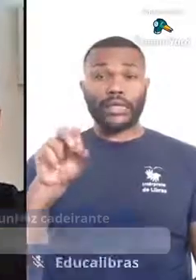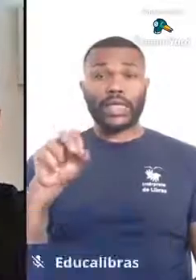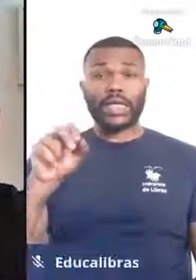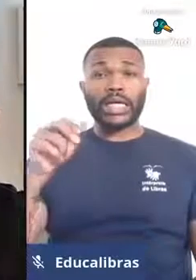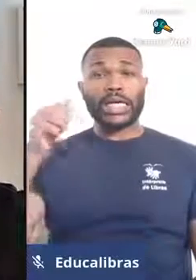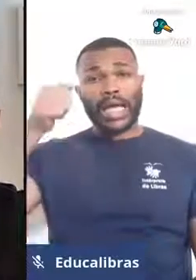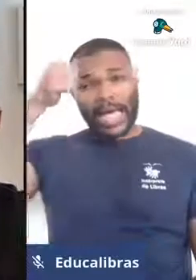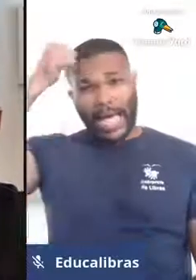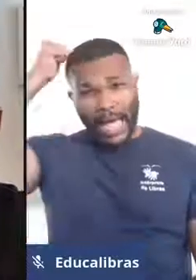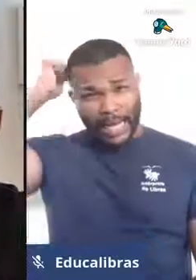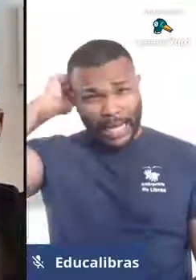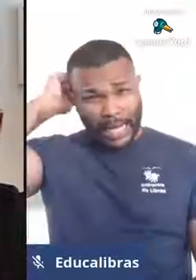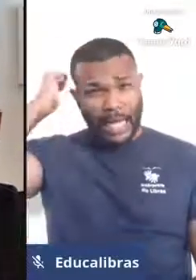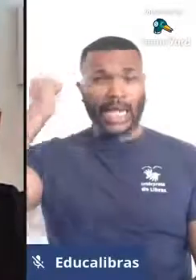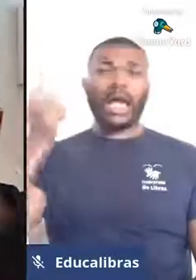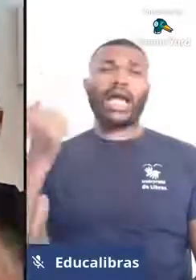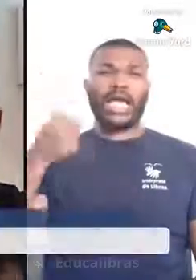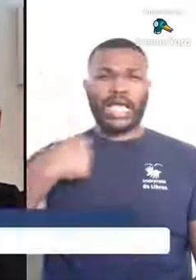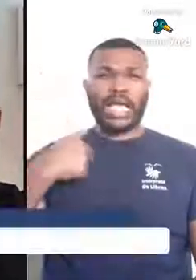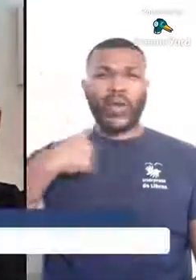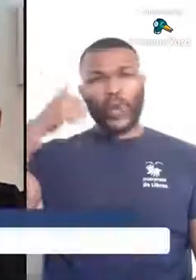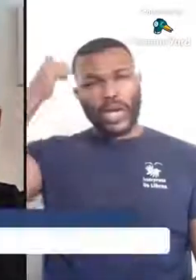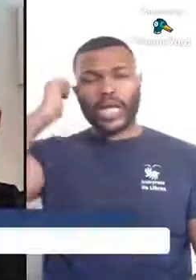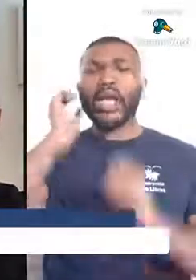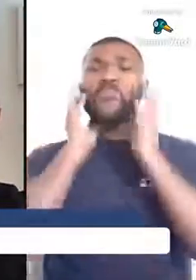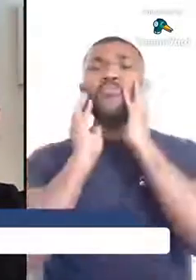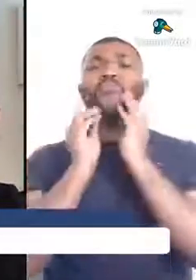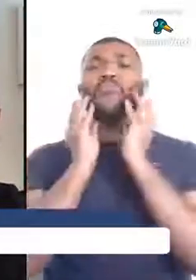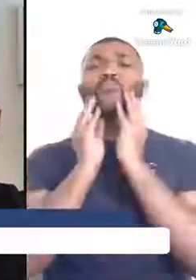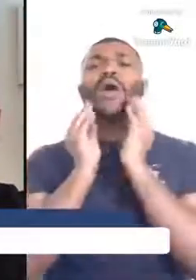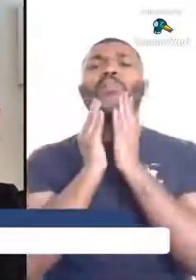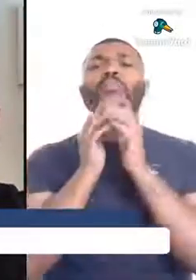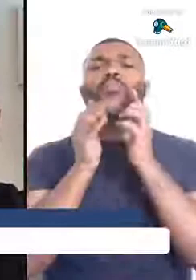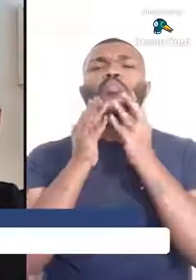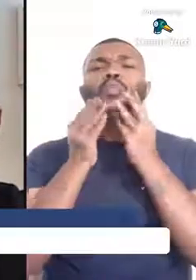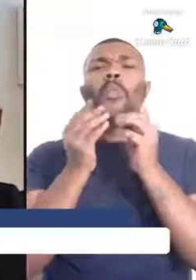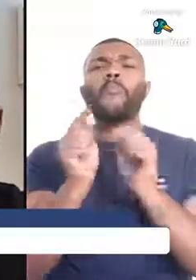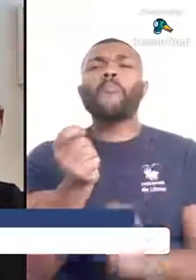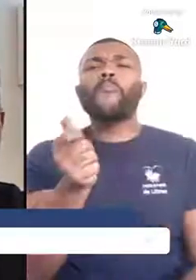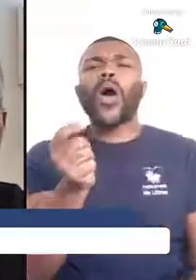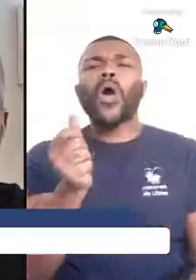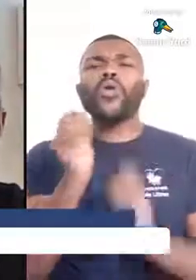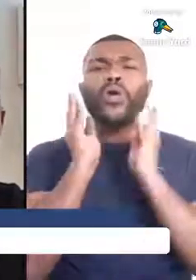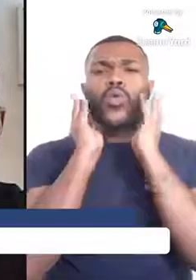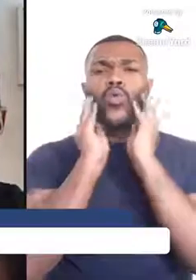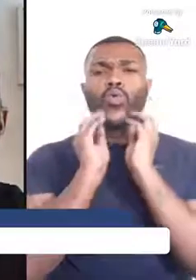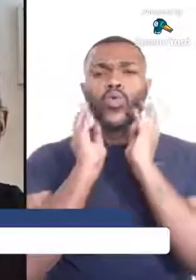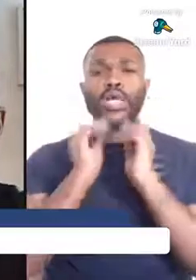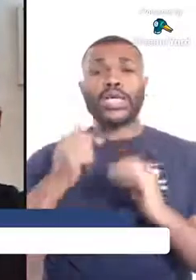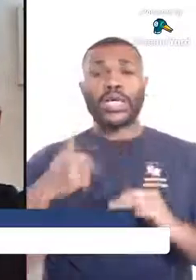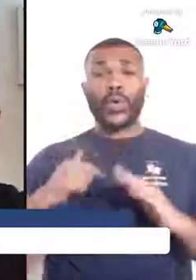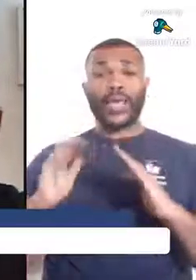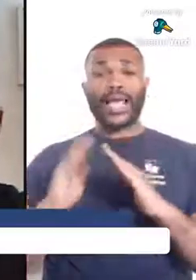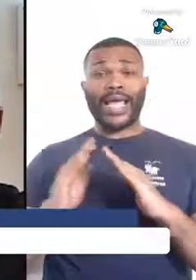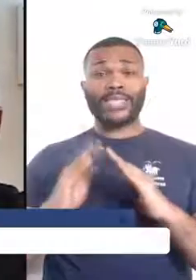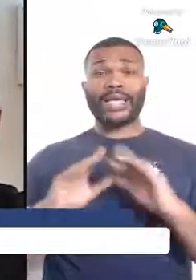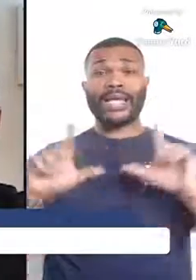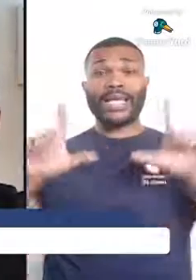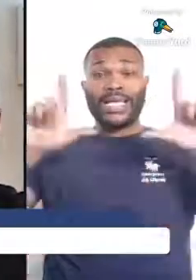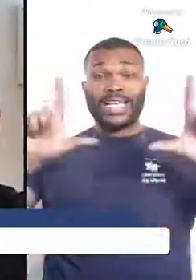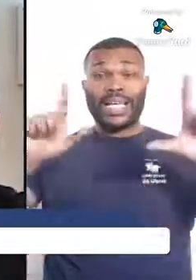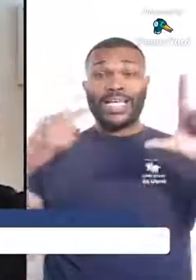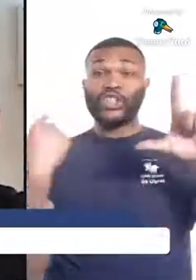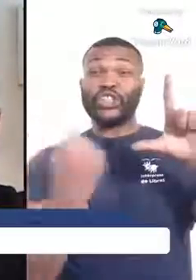cabelo, sou careca, tenho uma barba bastante rala e estou em casa com uns discos de vinil atrás de mim.